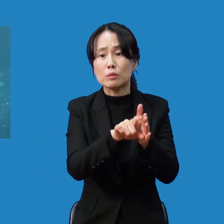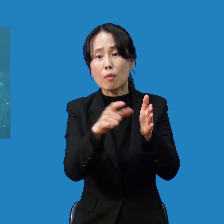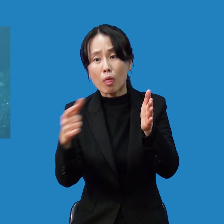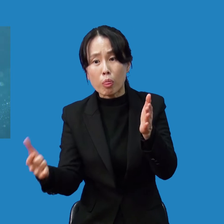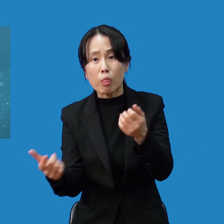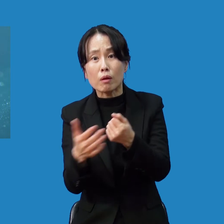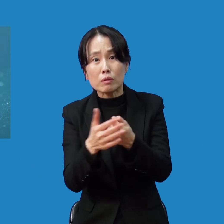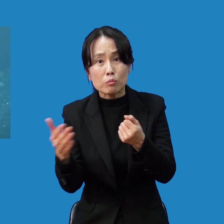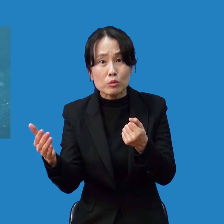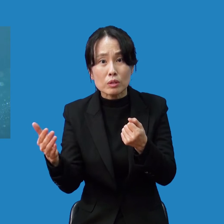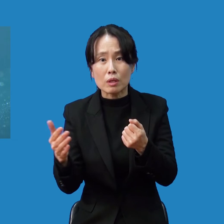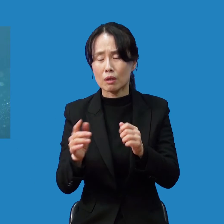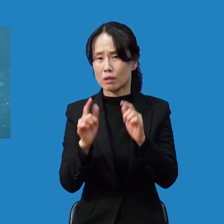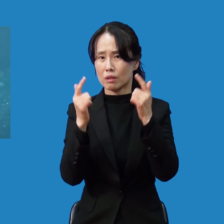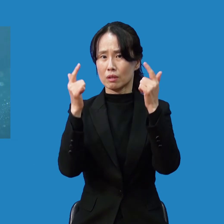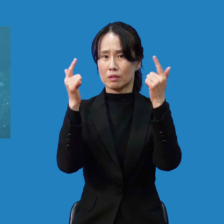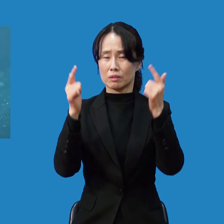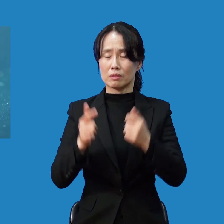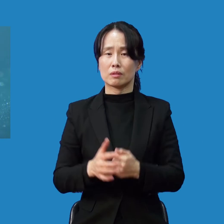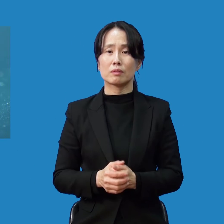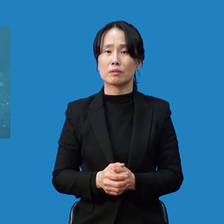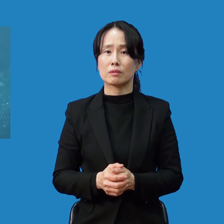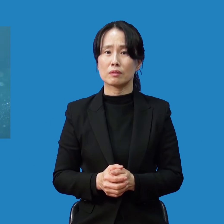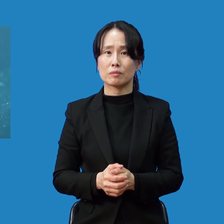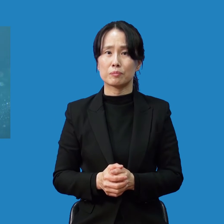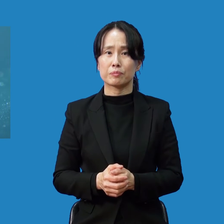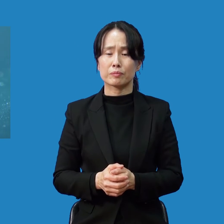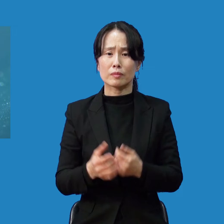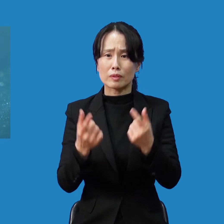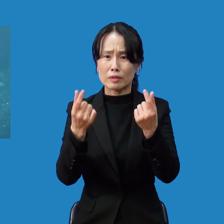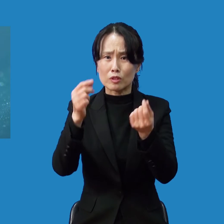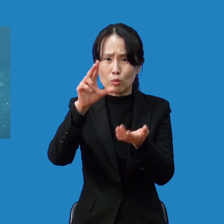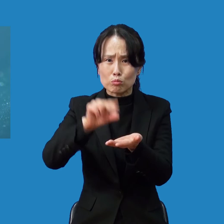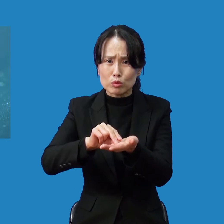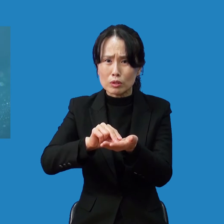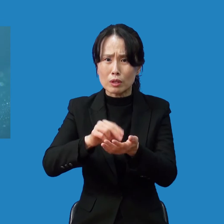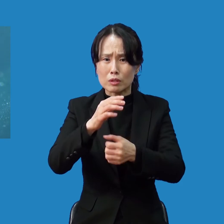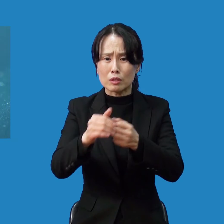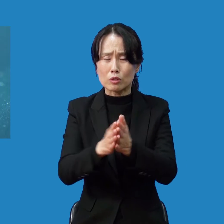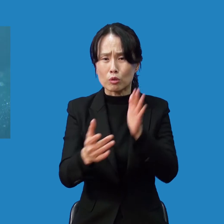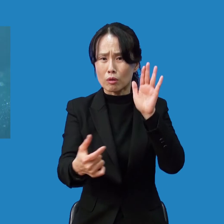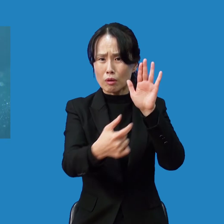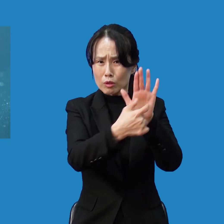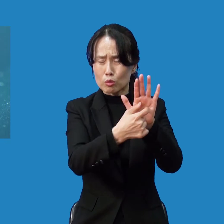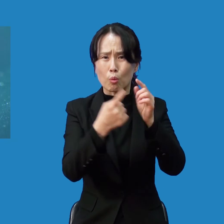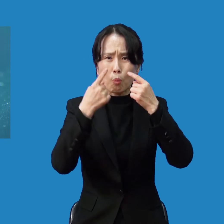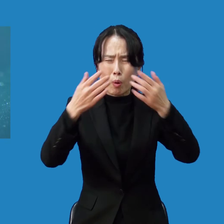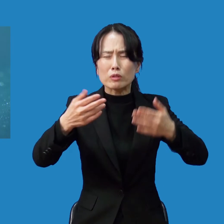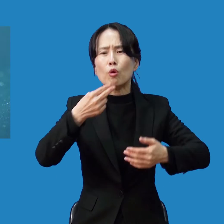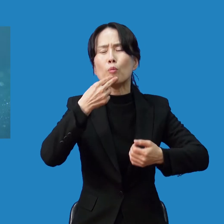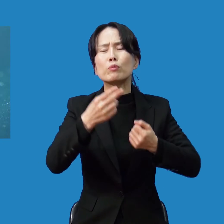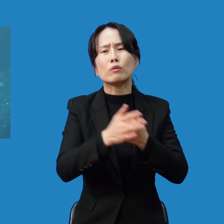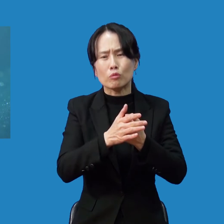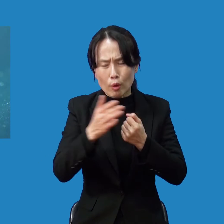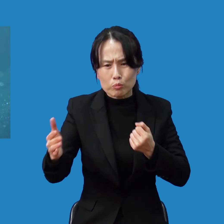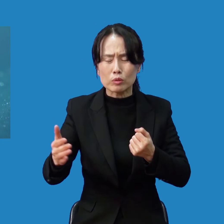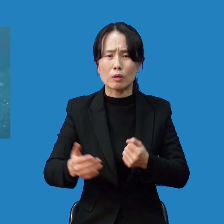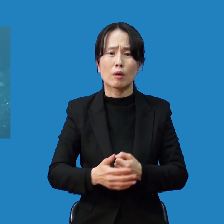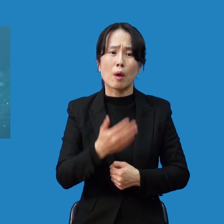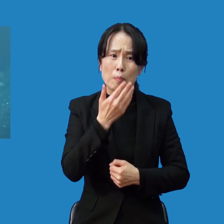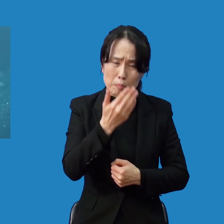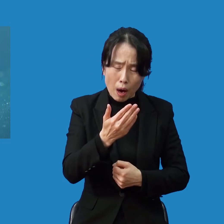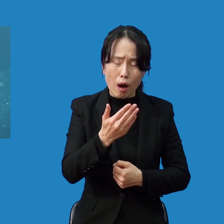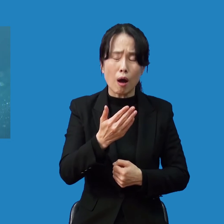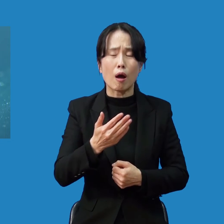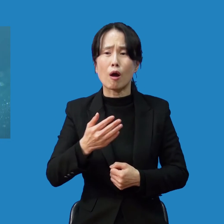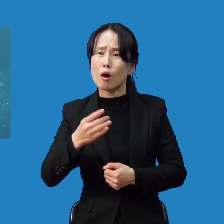그렇습니까? 그게 아니고 그런 문제는 성경이 규정하고 있지 않은 아디아포라니까 할 수도 있고